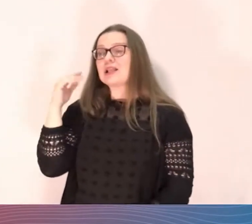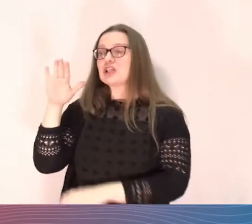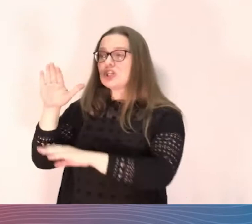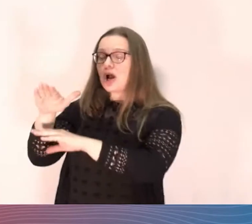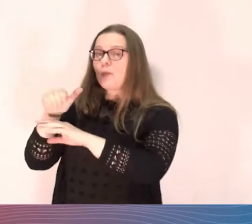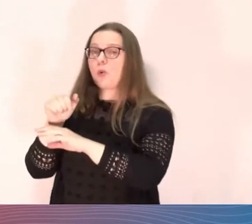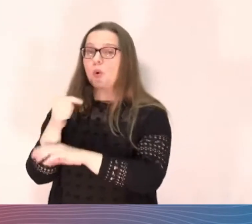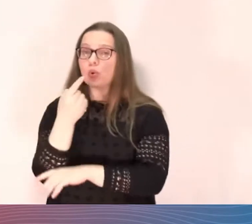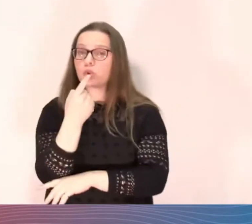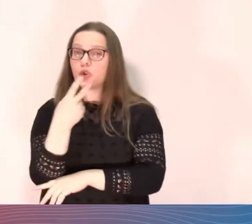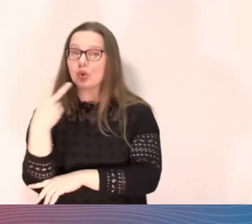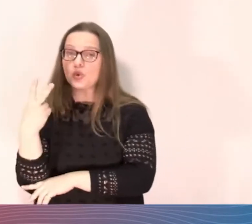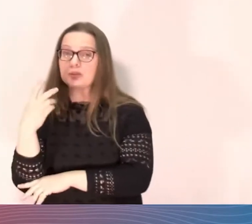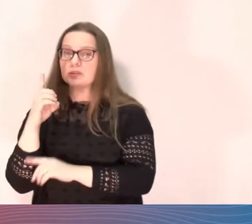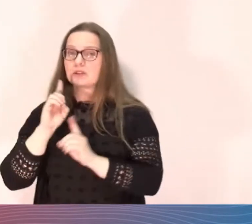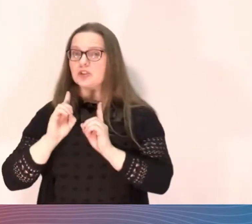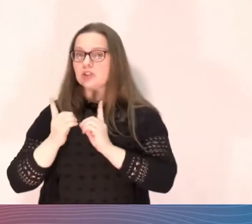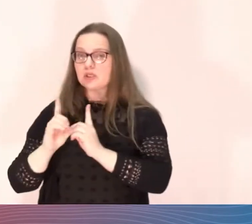evangelho, porque